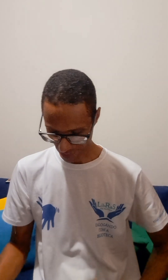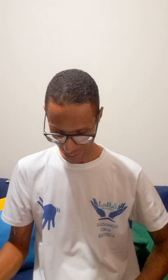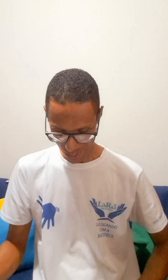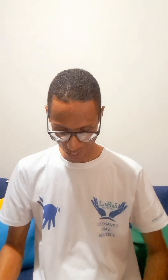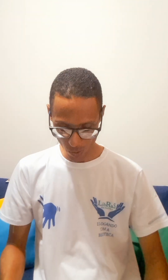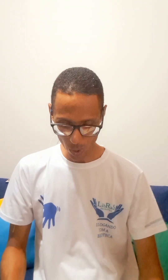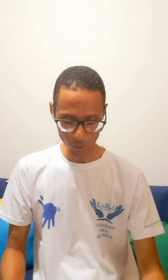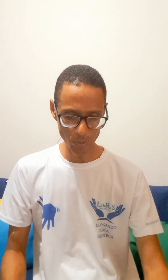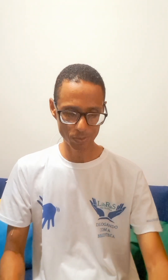E o outro,